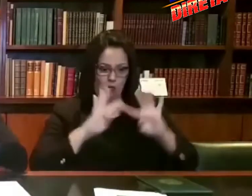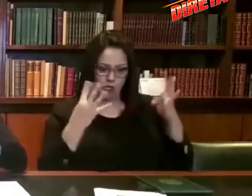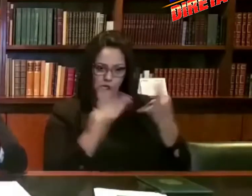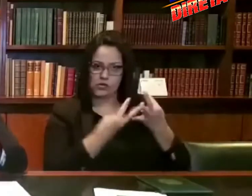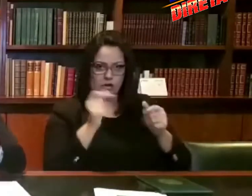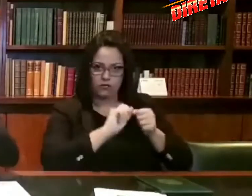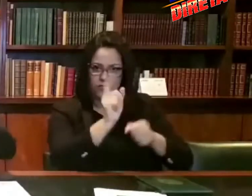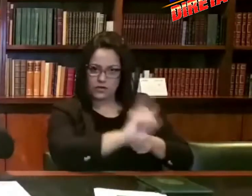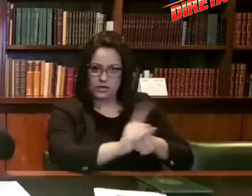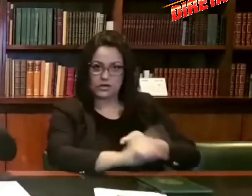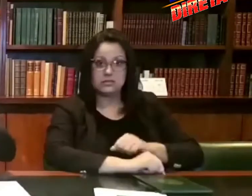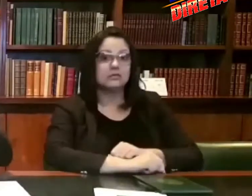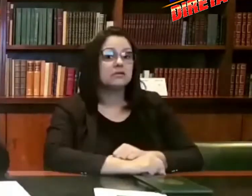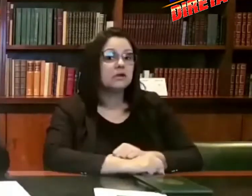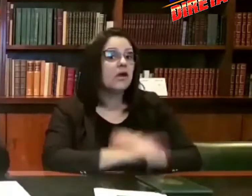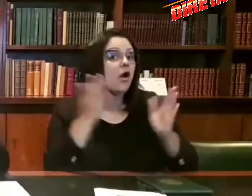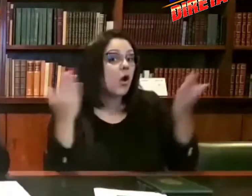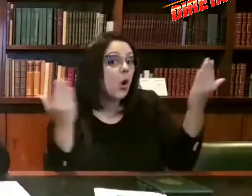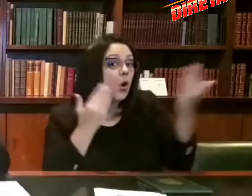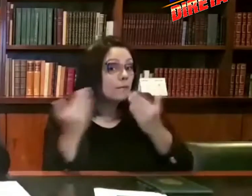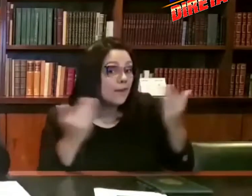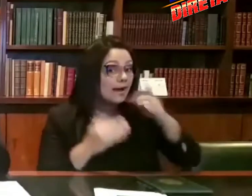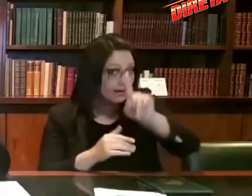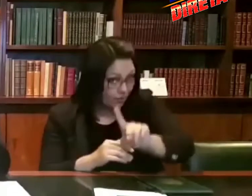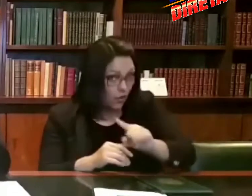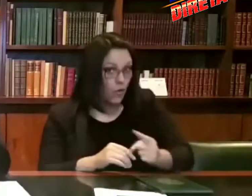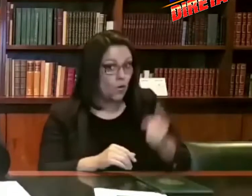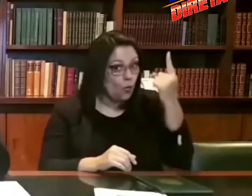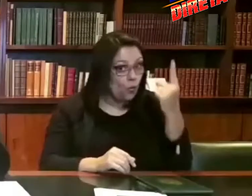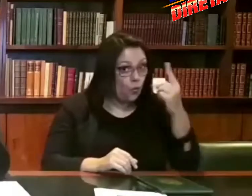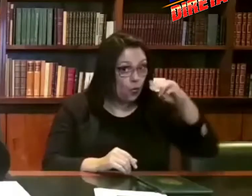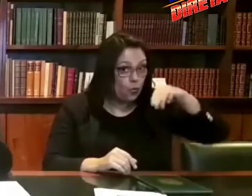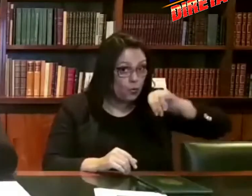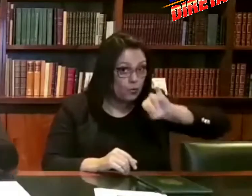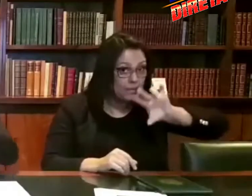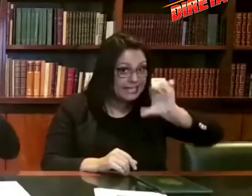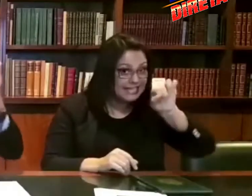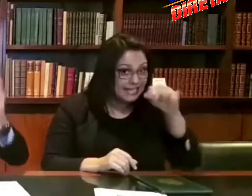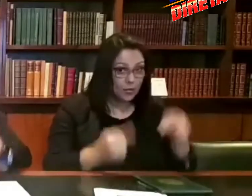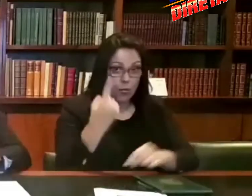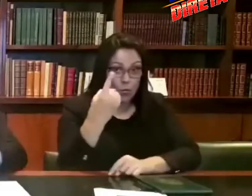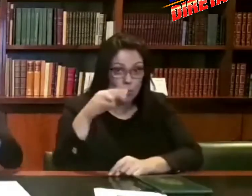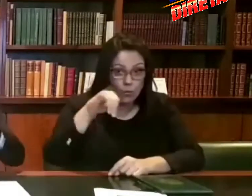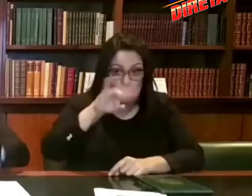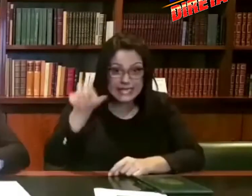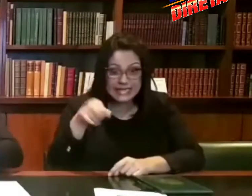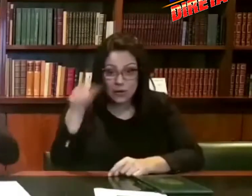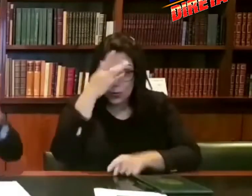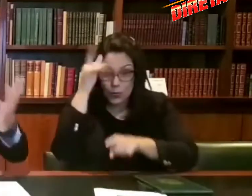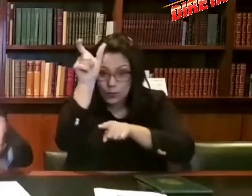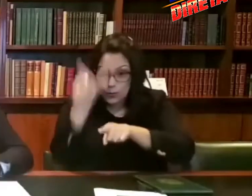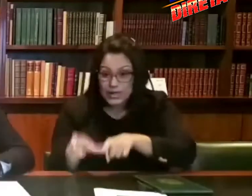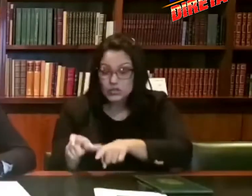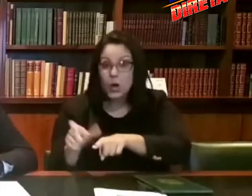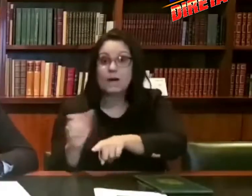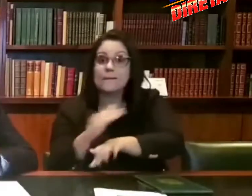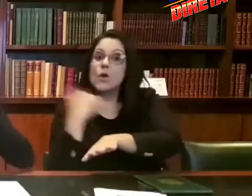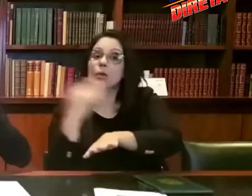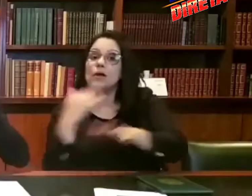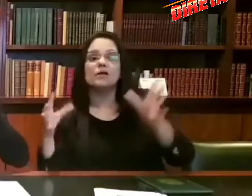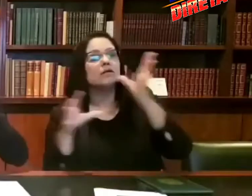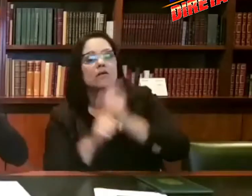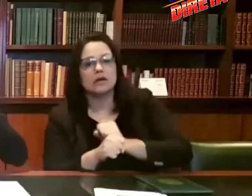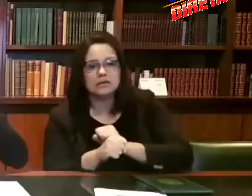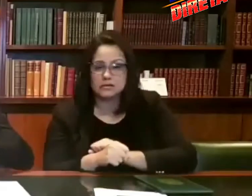por 1 milhão de habitantes. Esse é o número. Não é como a imprensa aí faz, né? O Brasil é o segundo, é o terceiro, é o primeiro país e mais